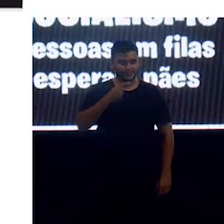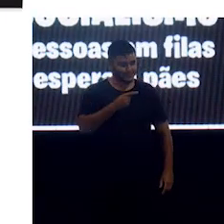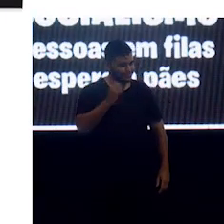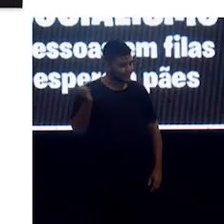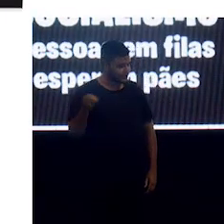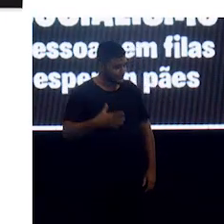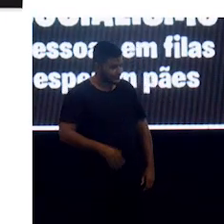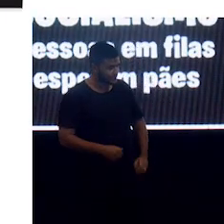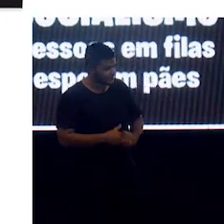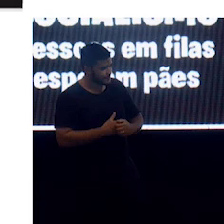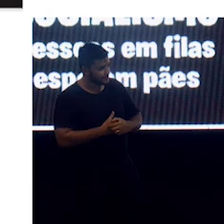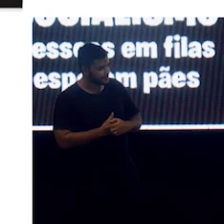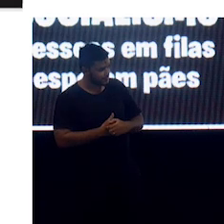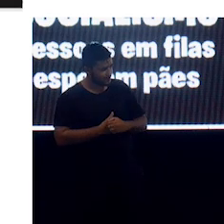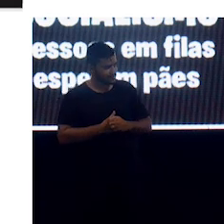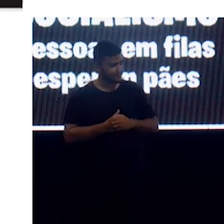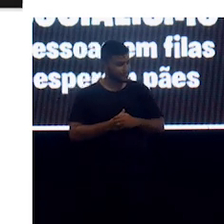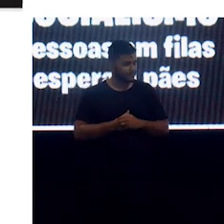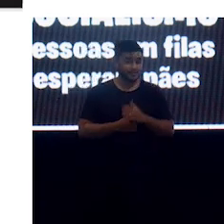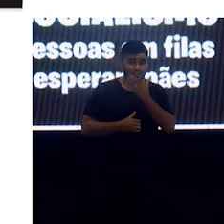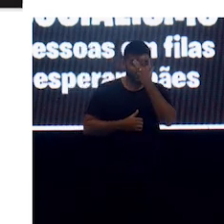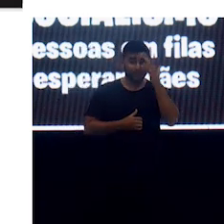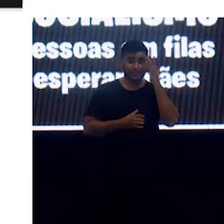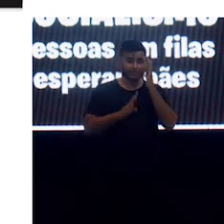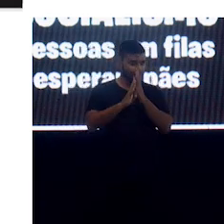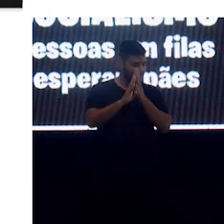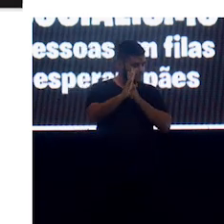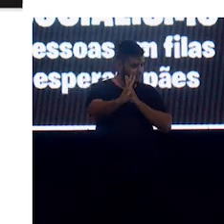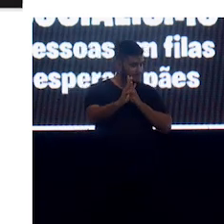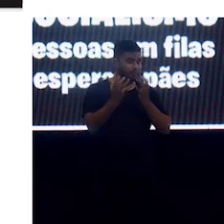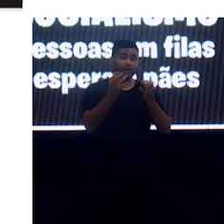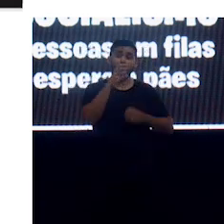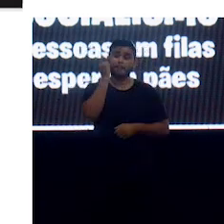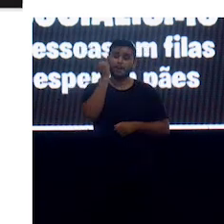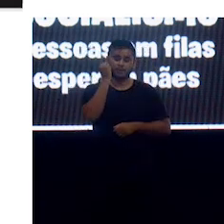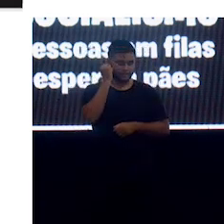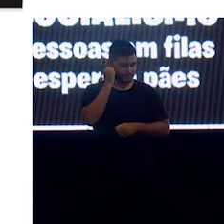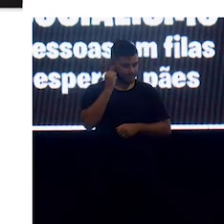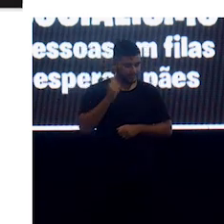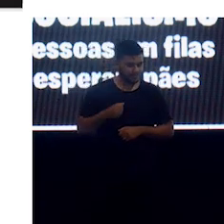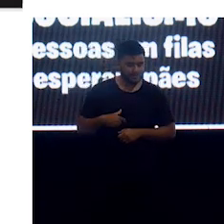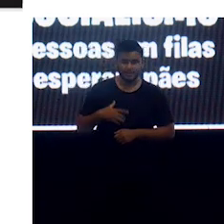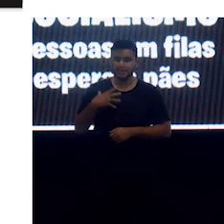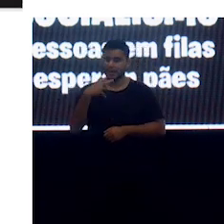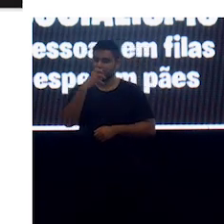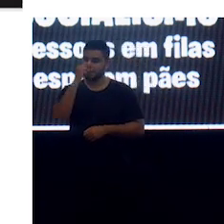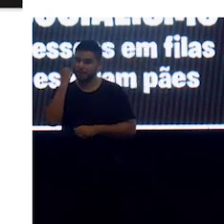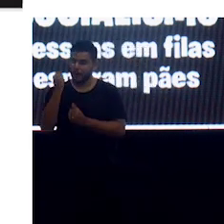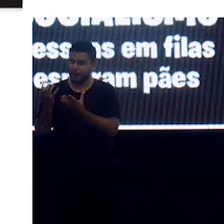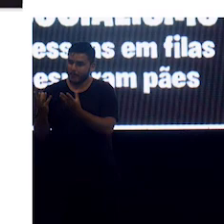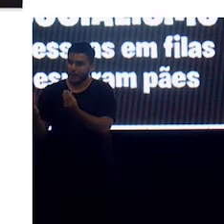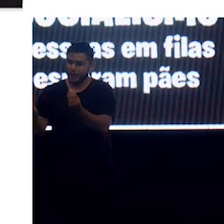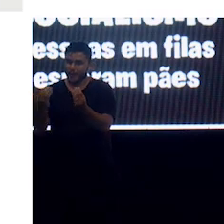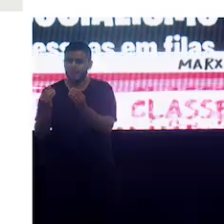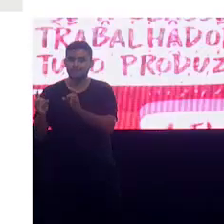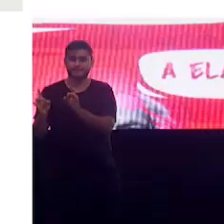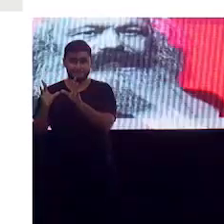O socialismo, pessoas em fila esperam pão. No capitalismo, pães em fila esperam pessoas.